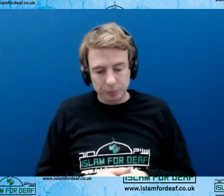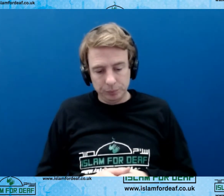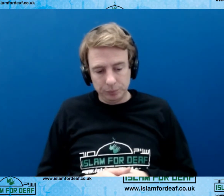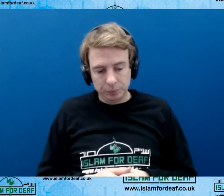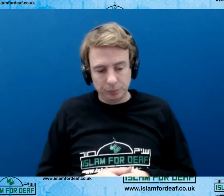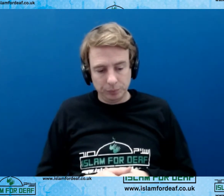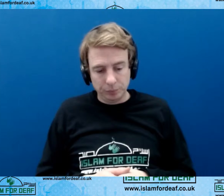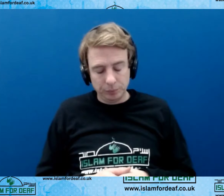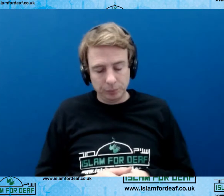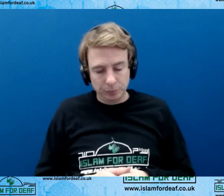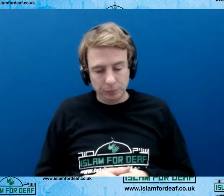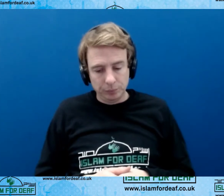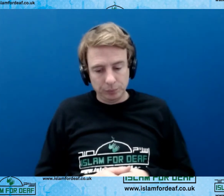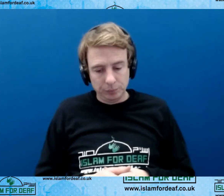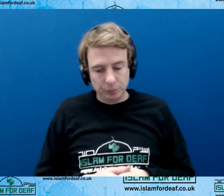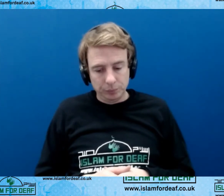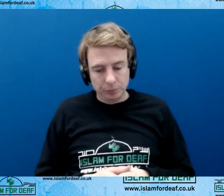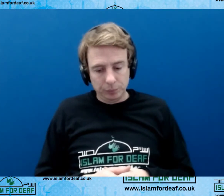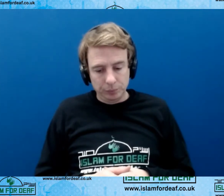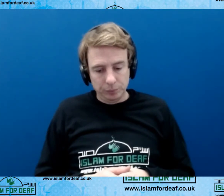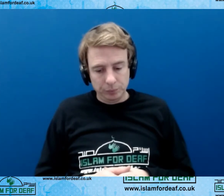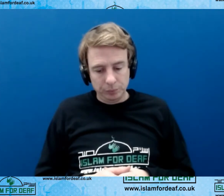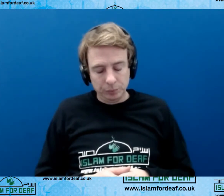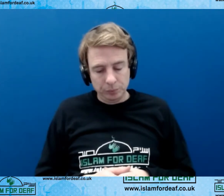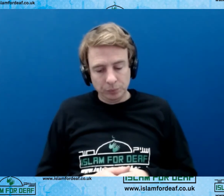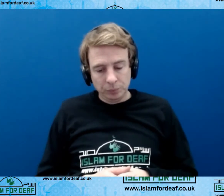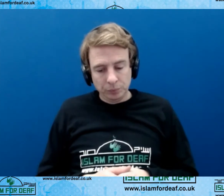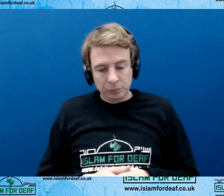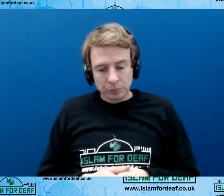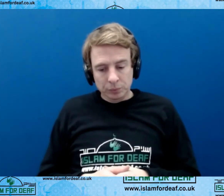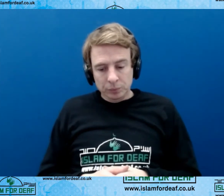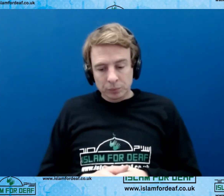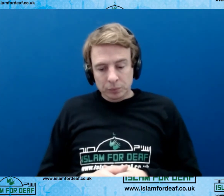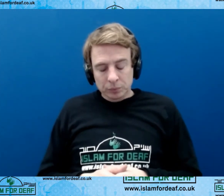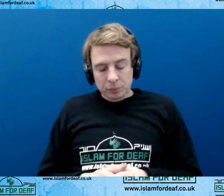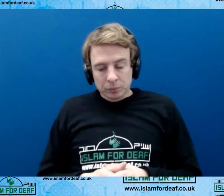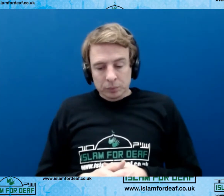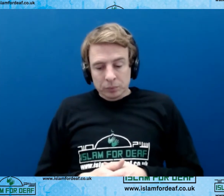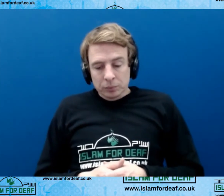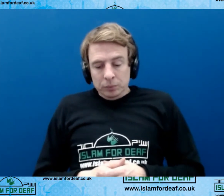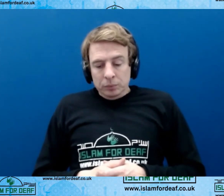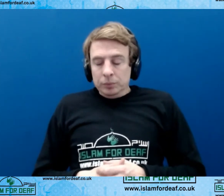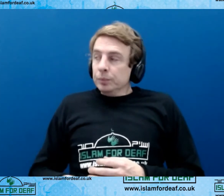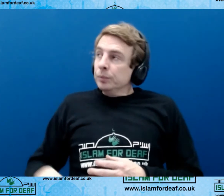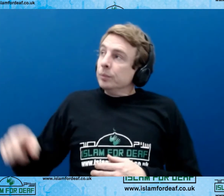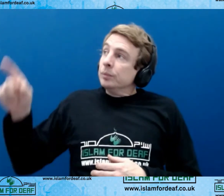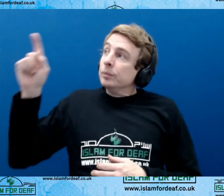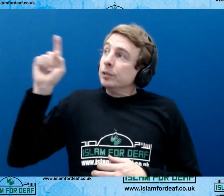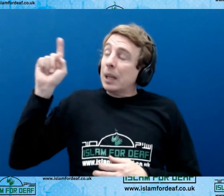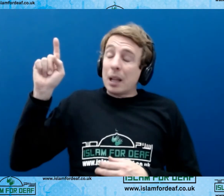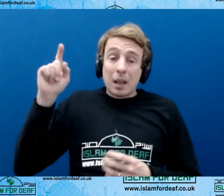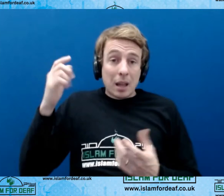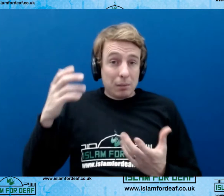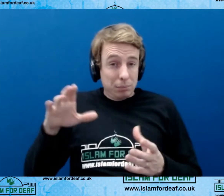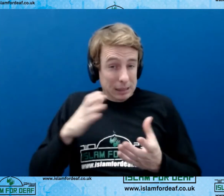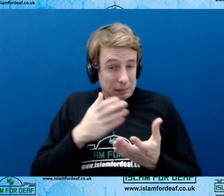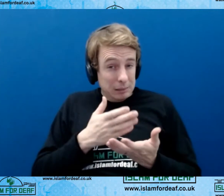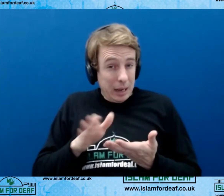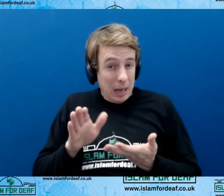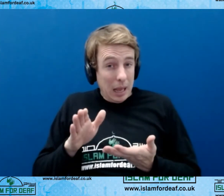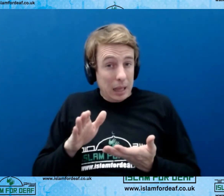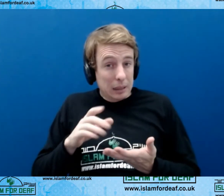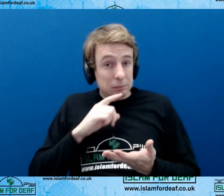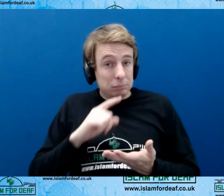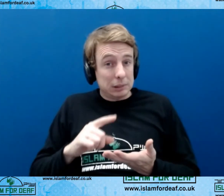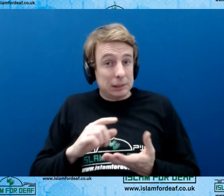هذه الأصنام التي تصنعونها بأيديكم. And then Allah the Most High emphasized this once again, and he said, nor